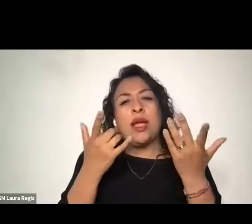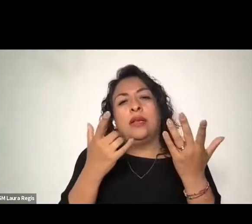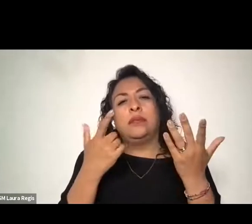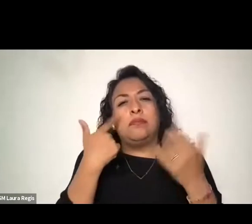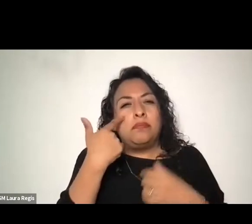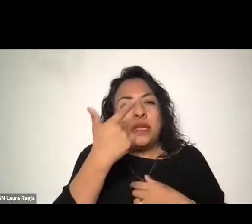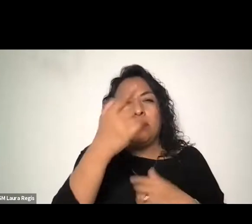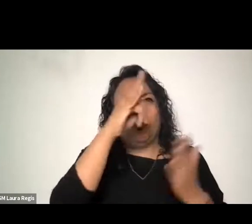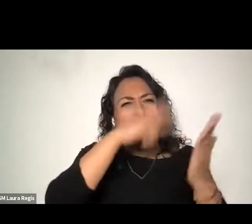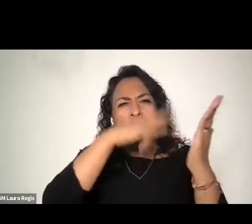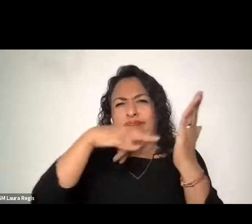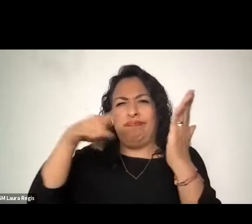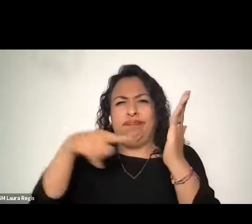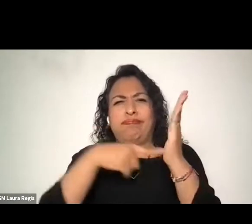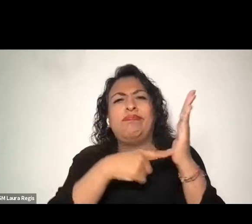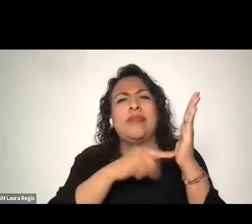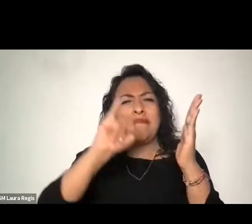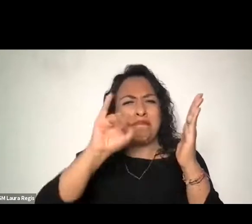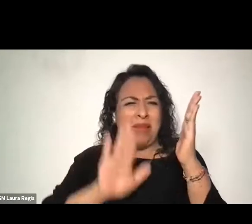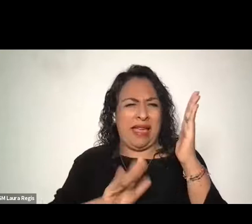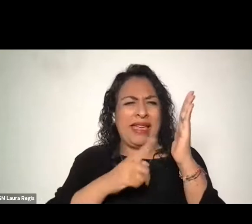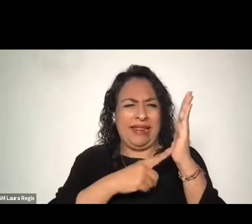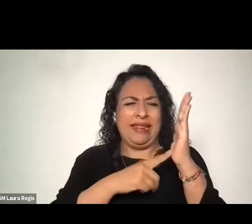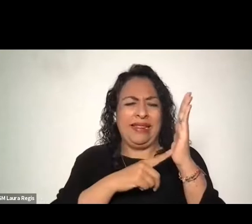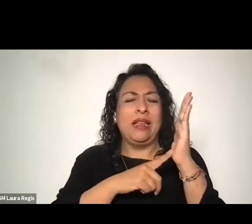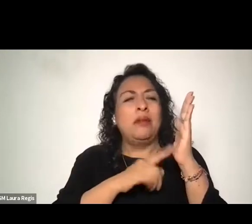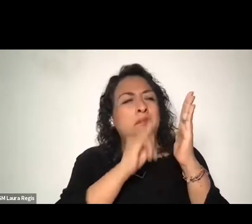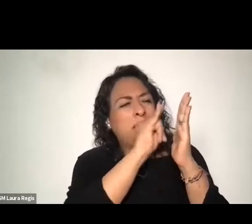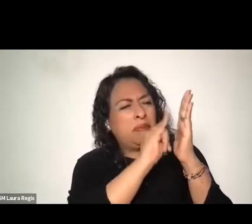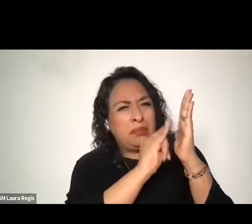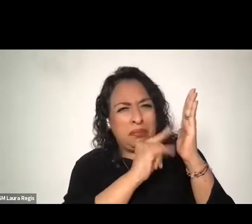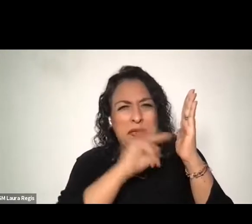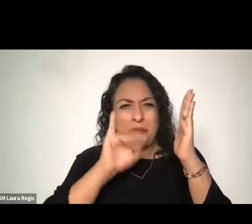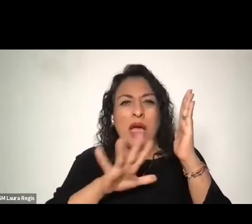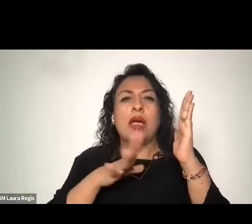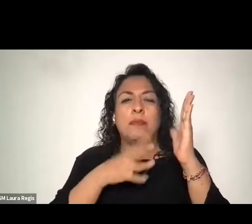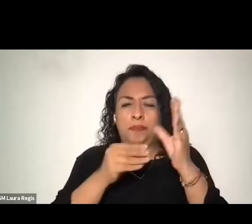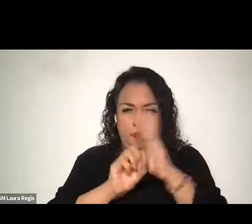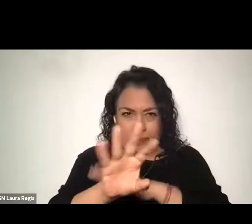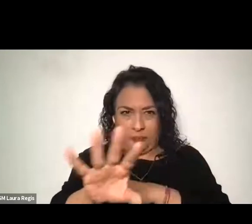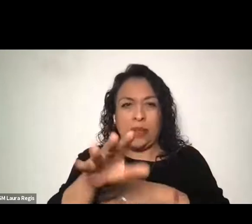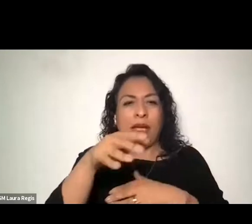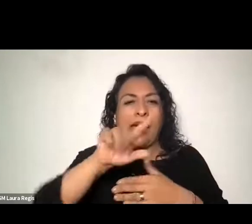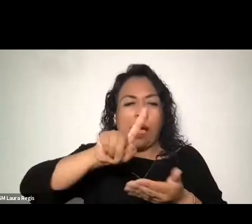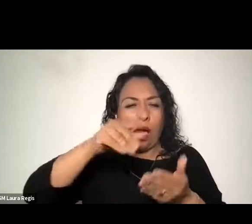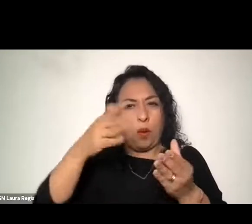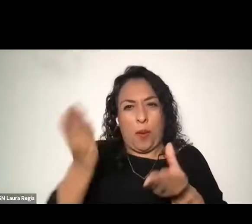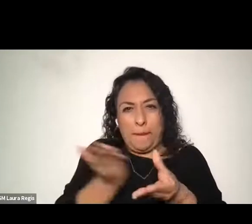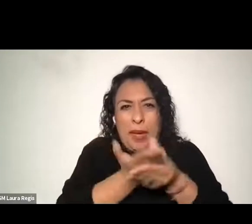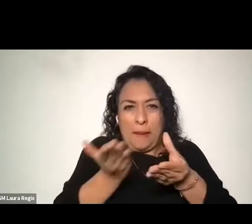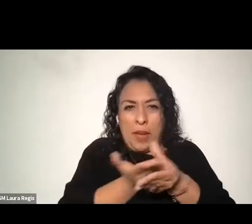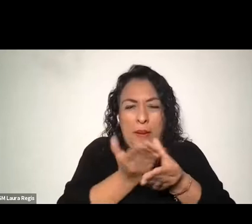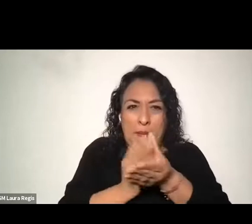vimos, son infografías. Les vamos a compartir un archivo con infografías, y en